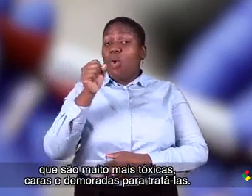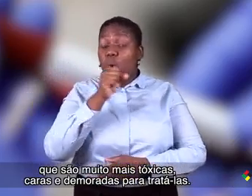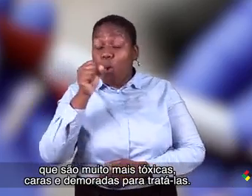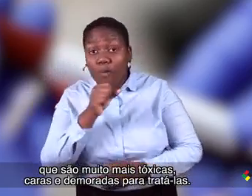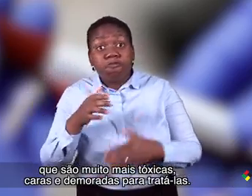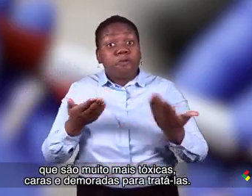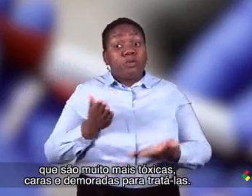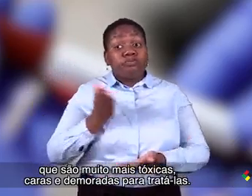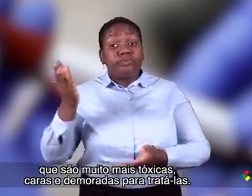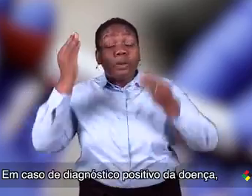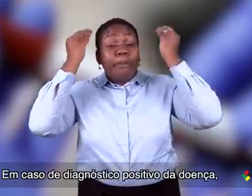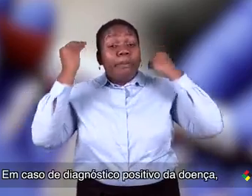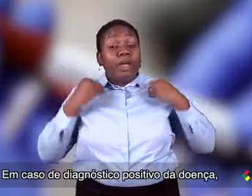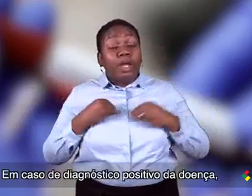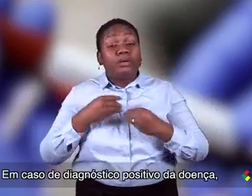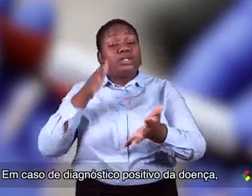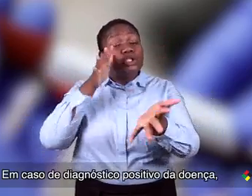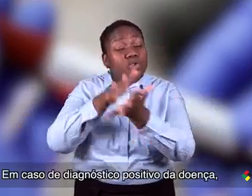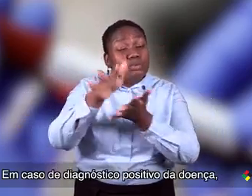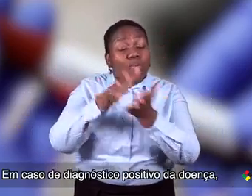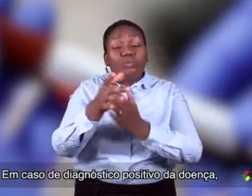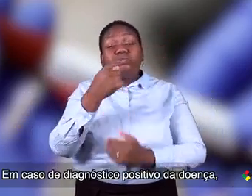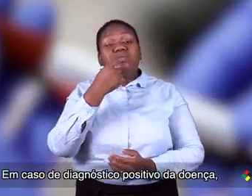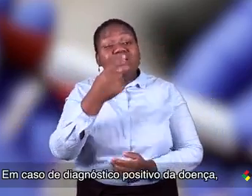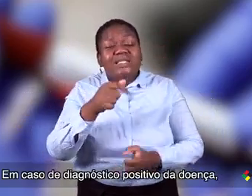para tratar. Em caso de diagnóstico positivo da doença,